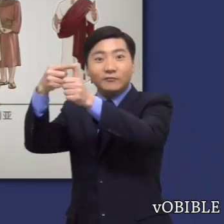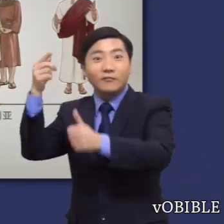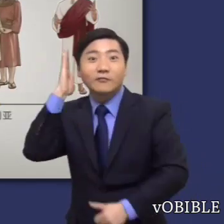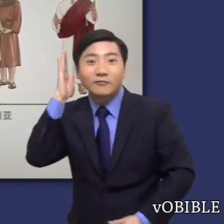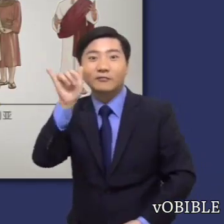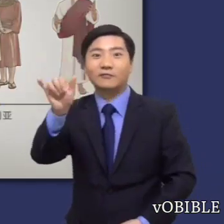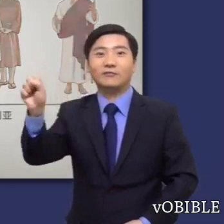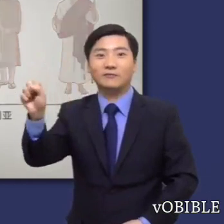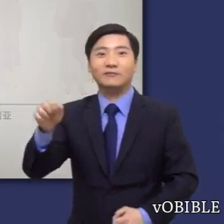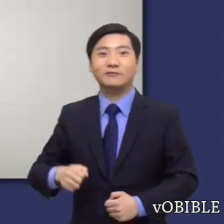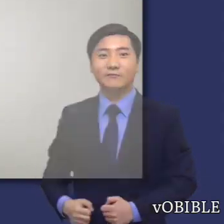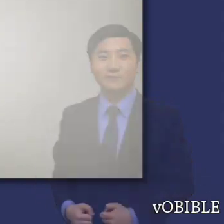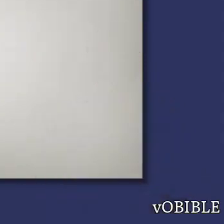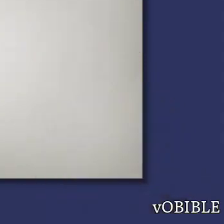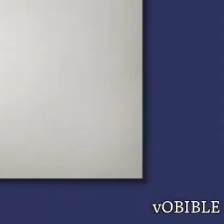子亚当。